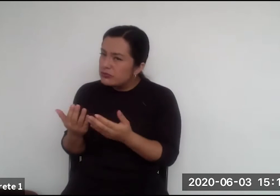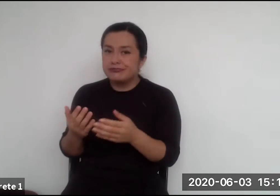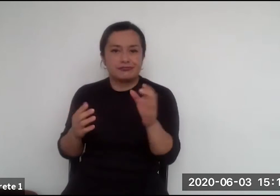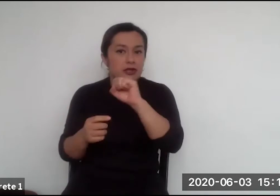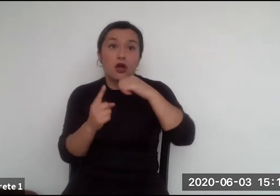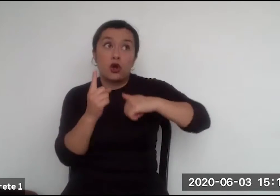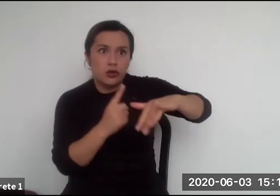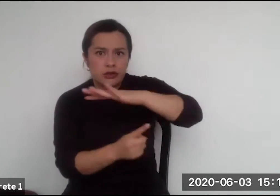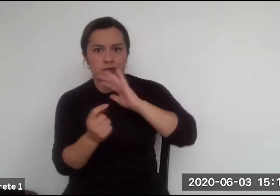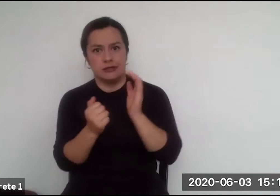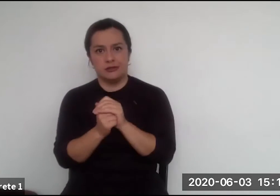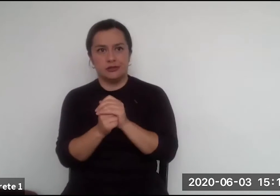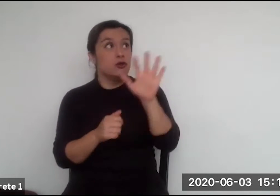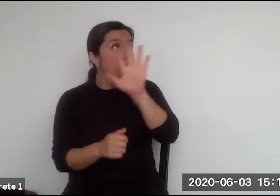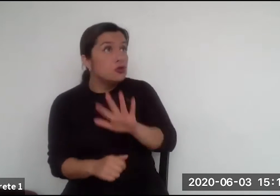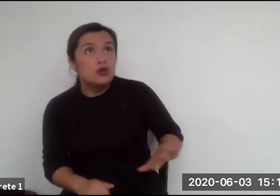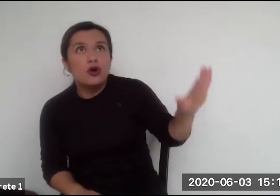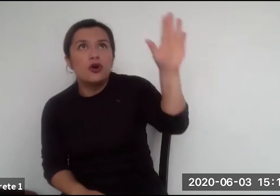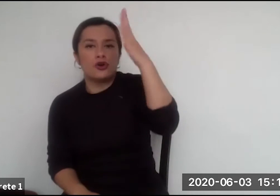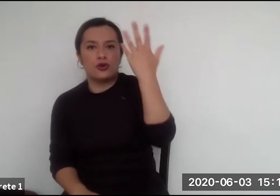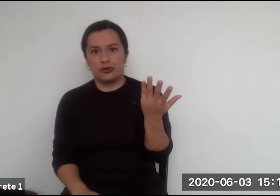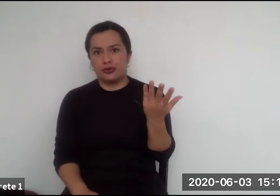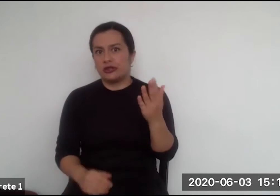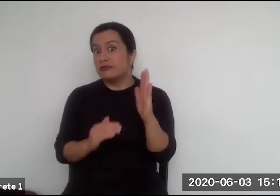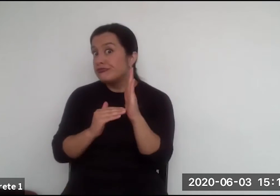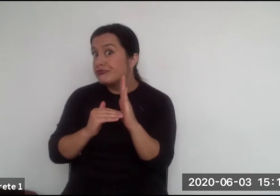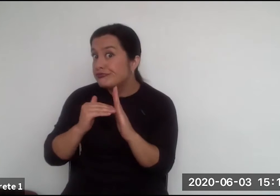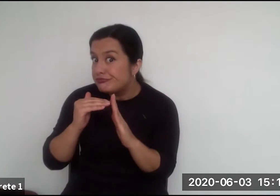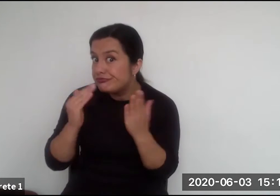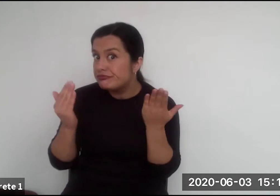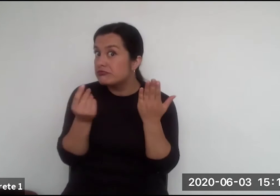el estrato socioeconómico, el nivel educativo